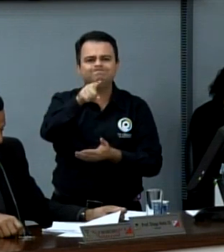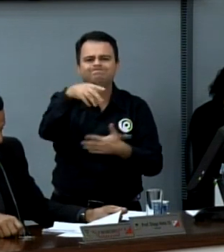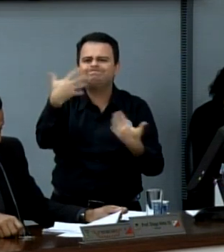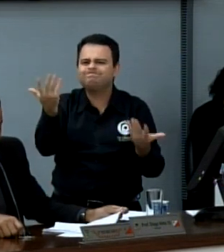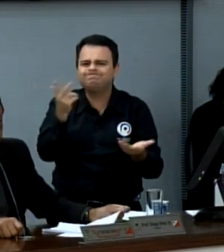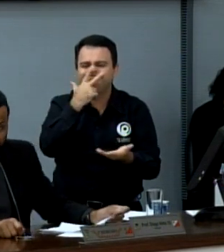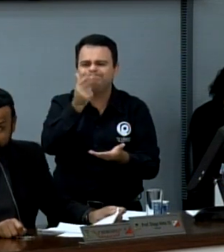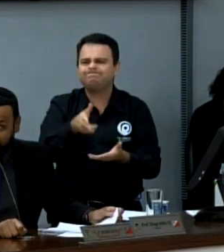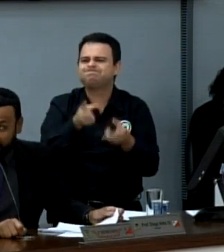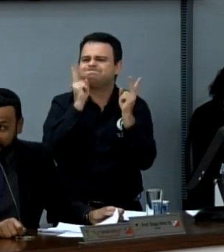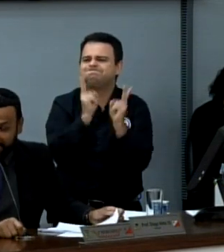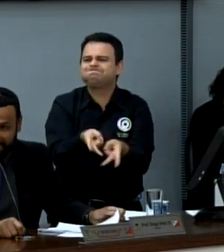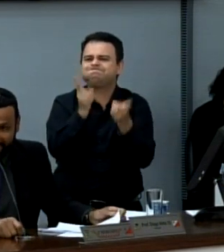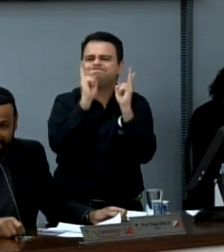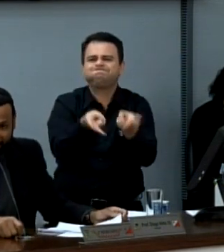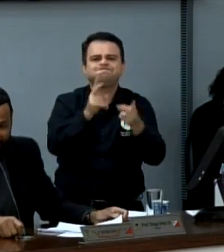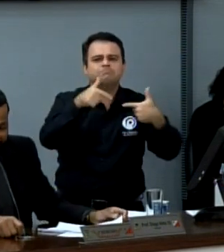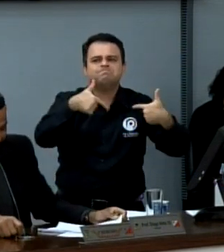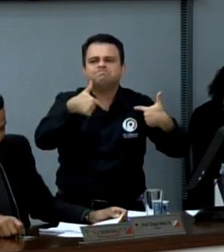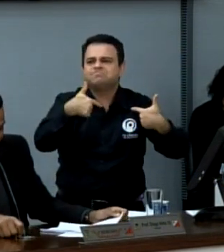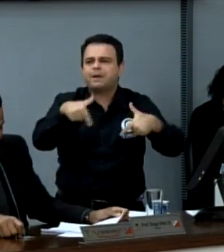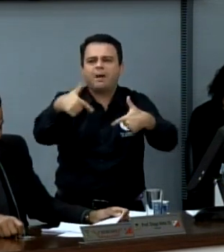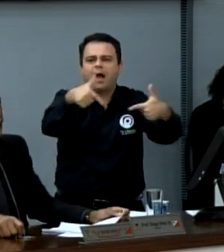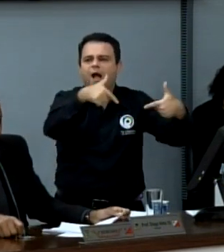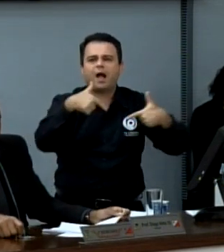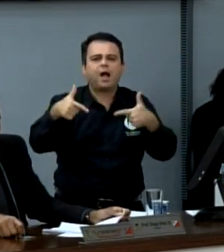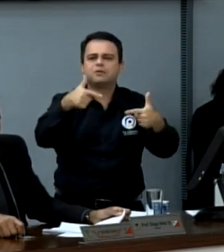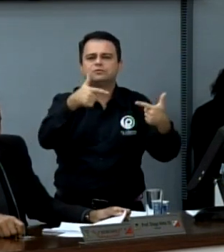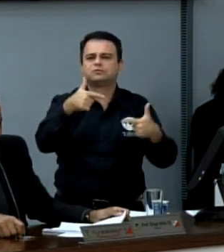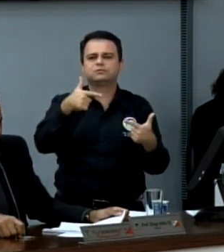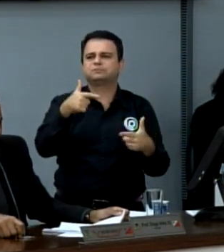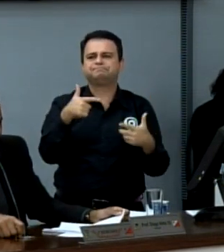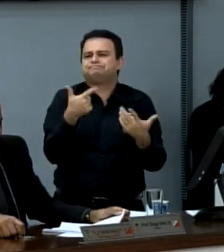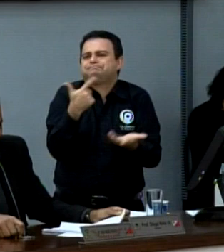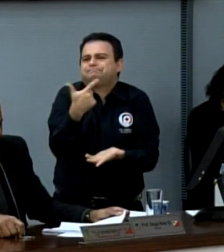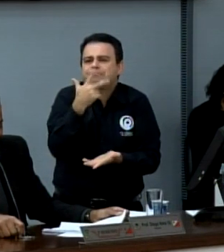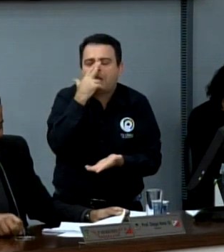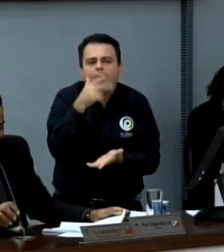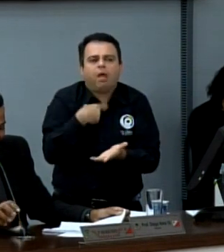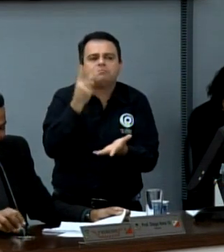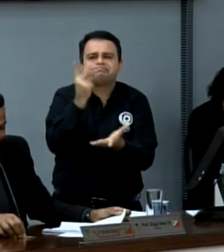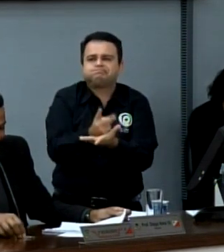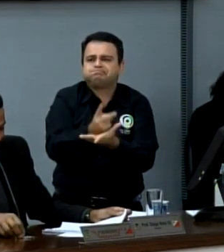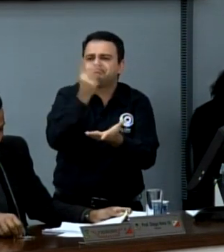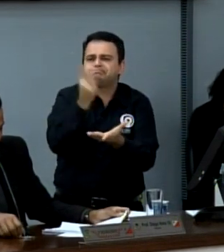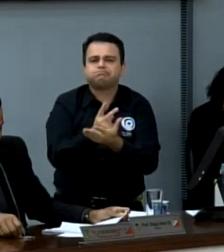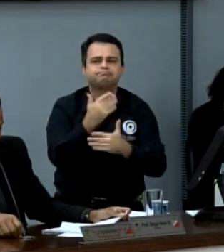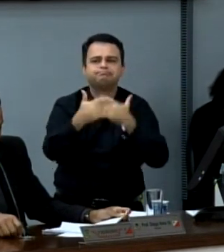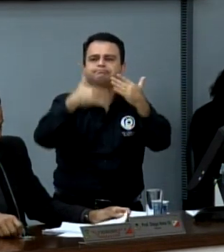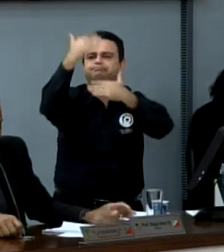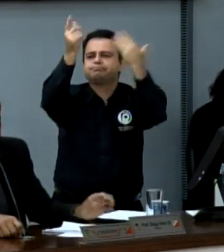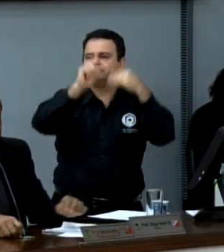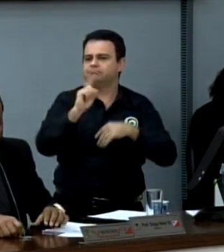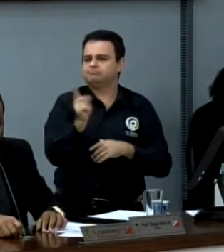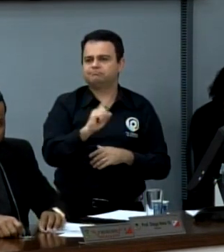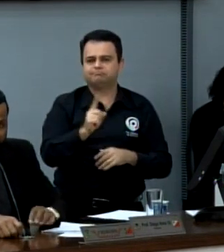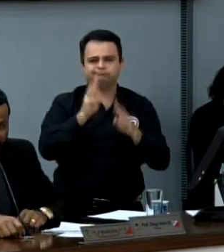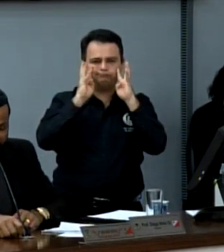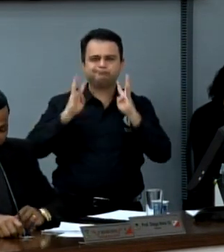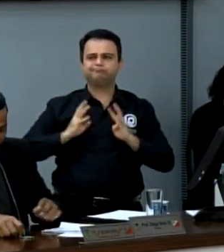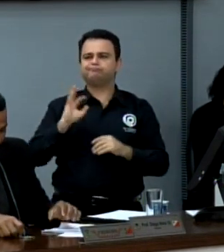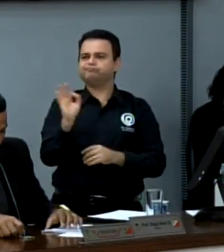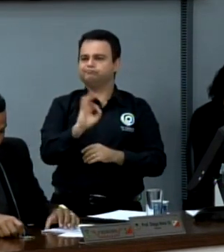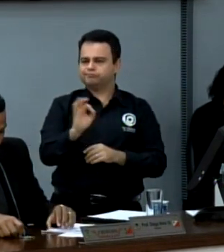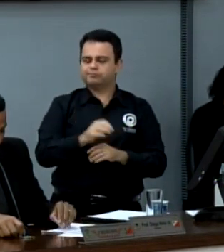né também quero agradecer hoje né Quero agradecer também hoje pela recepção